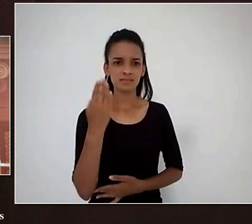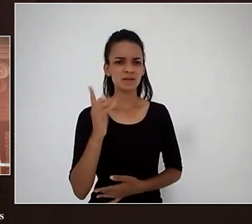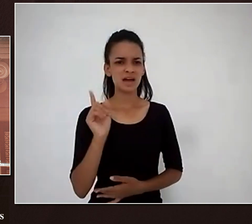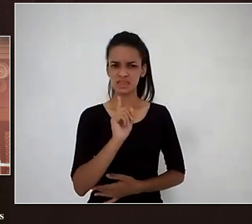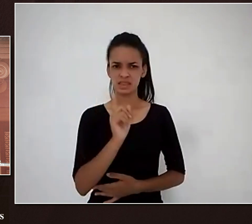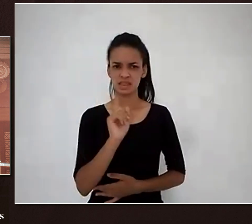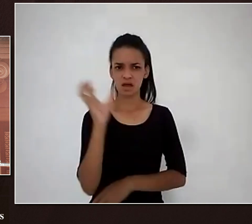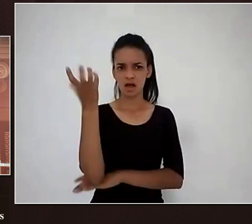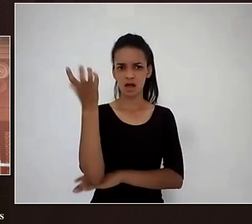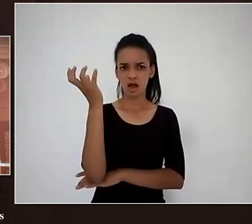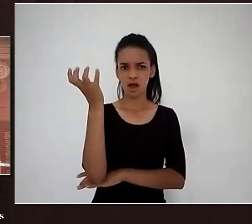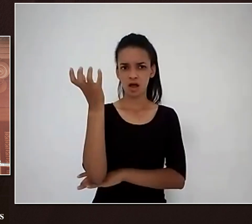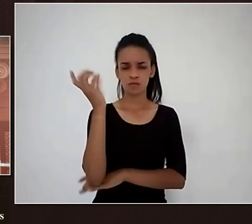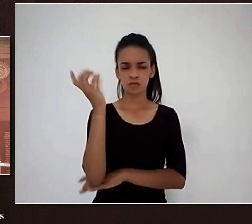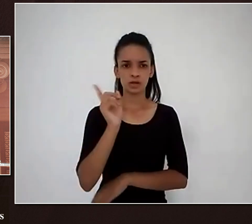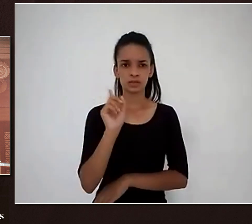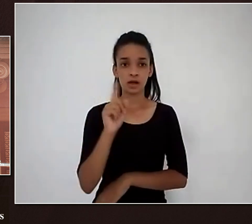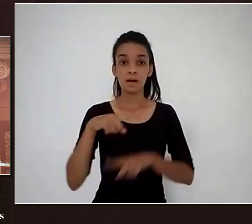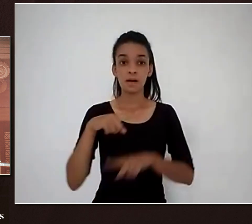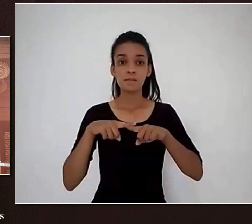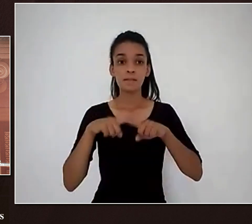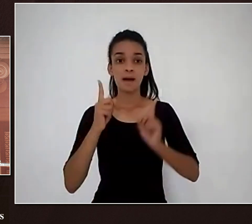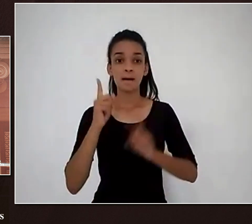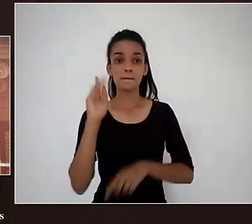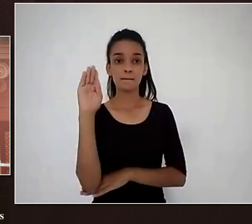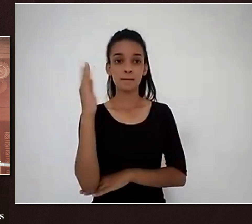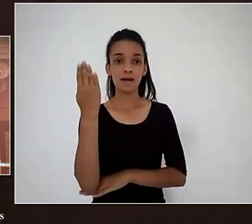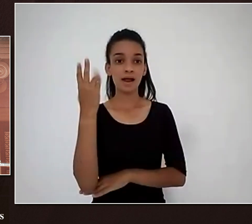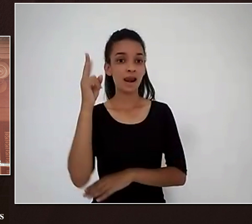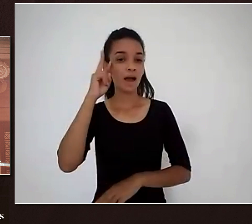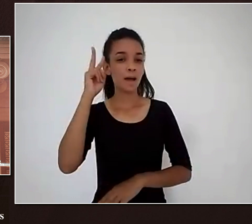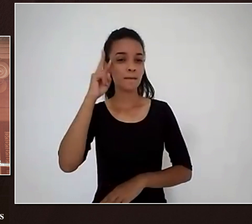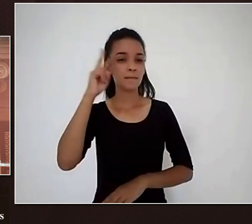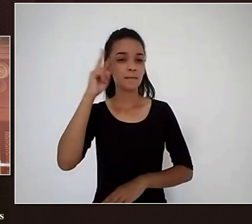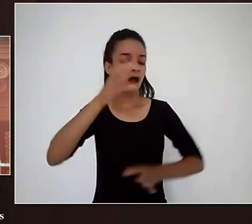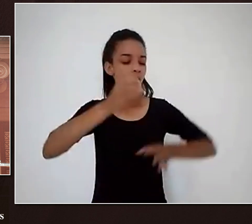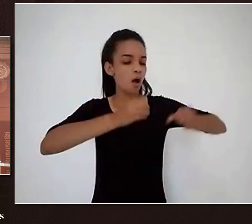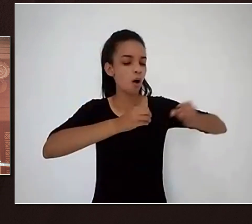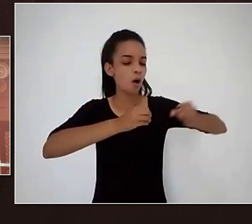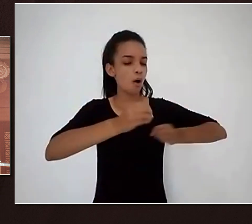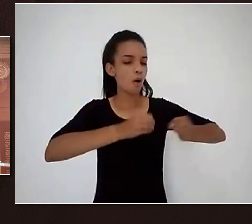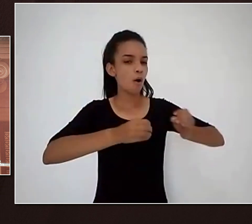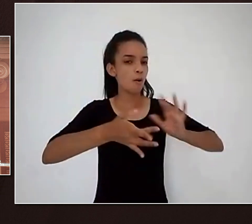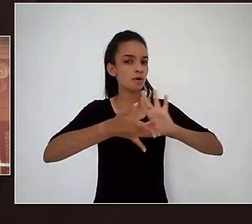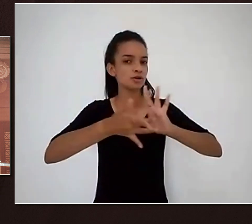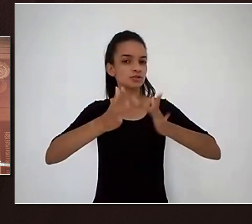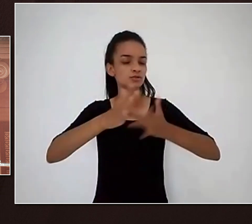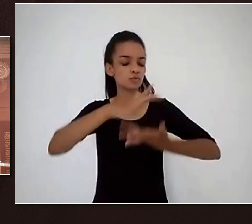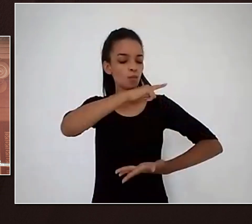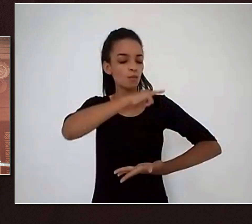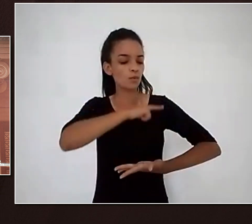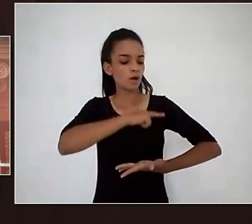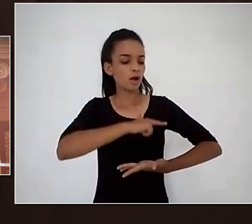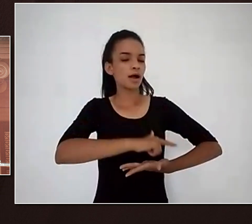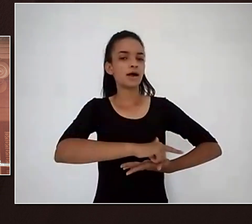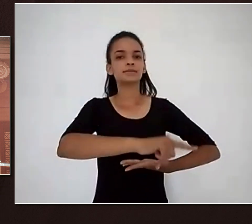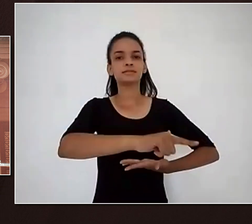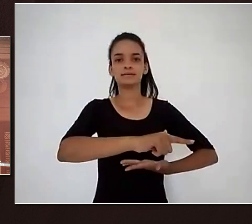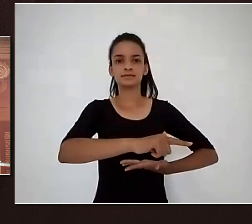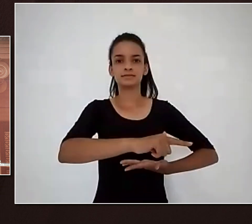obra redentora, né, porque você só vai ter acesso à árvore da